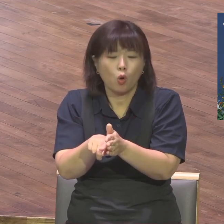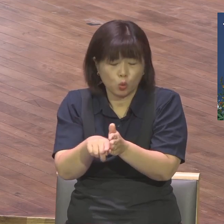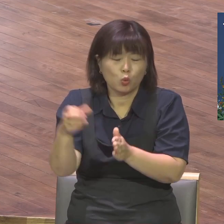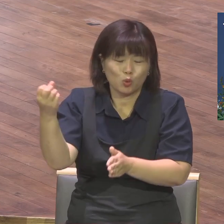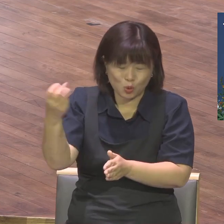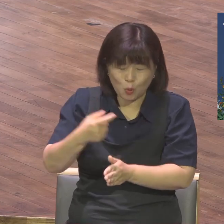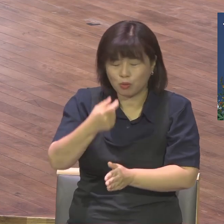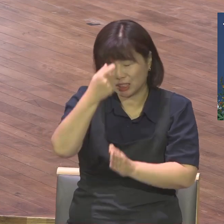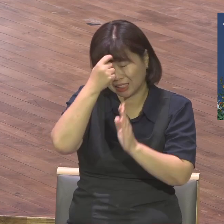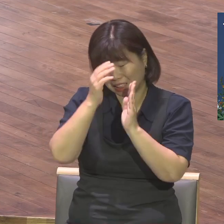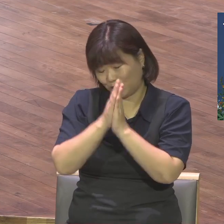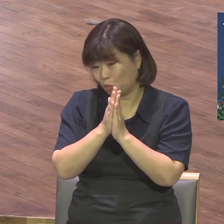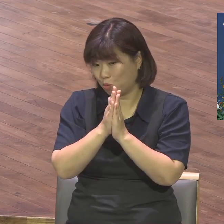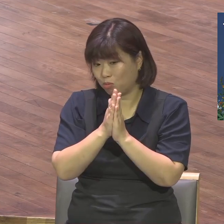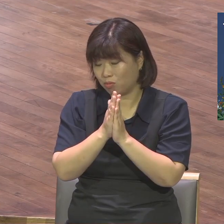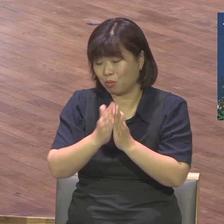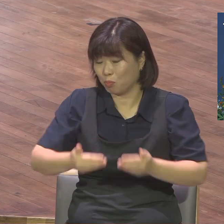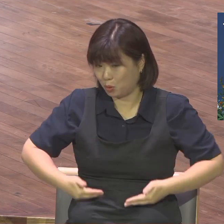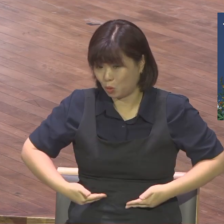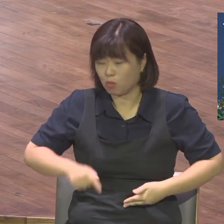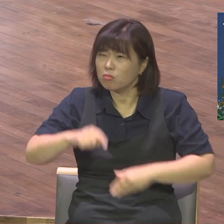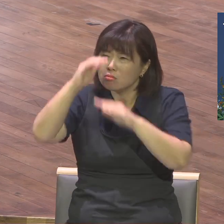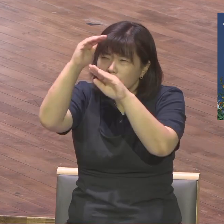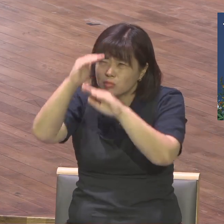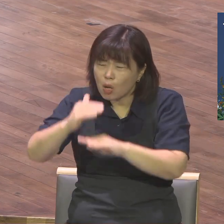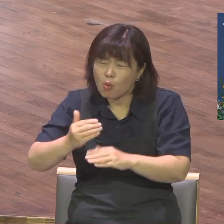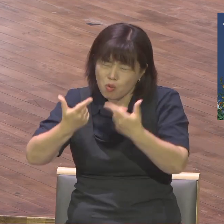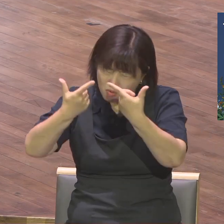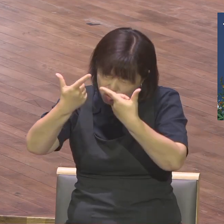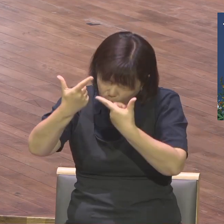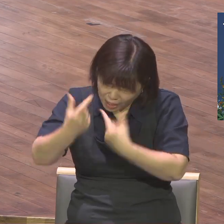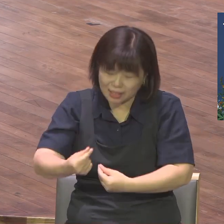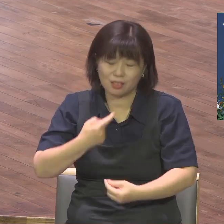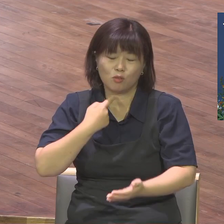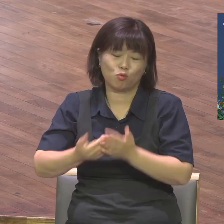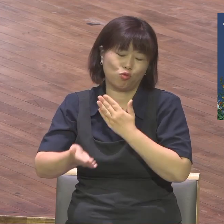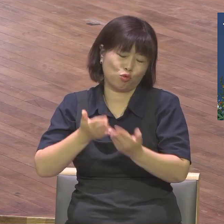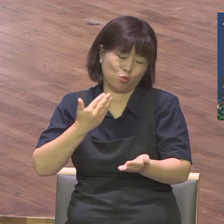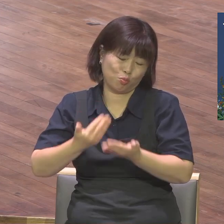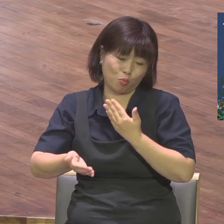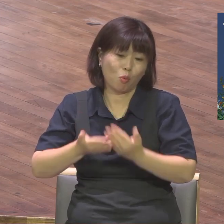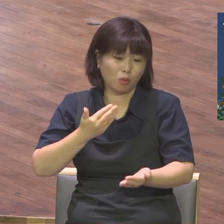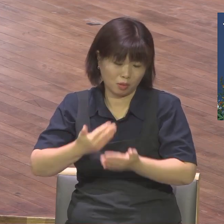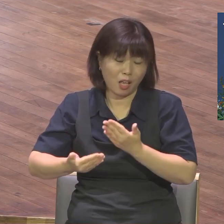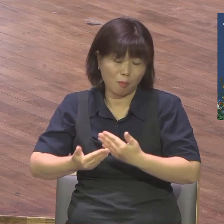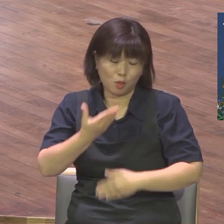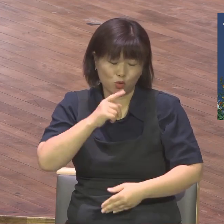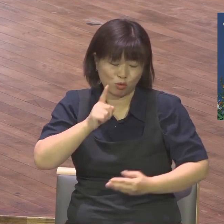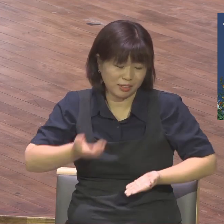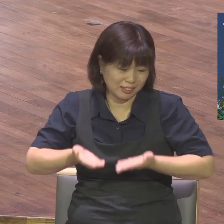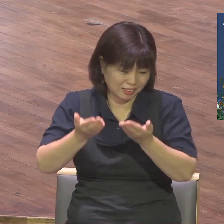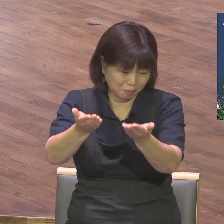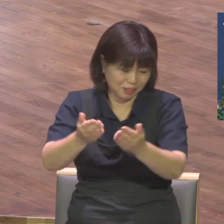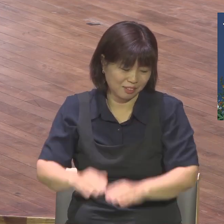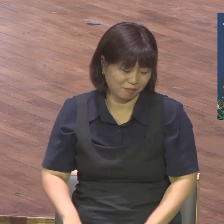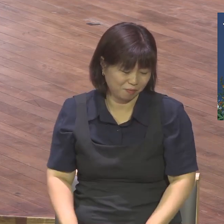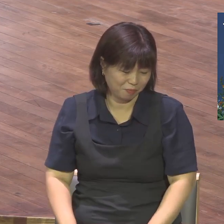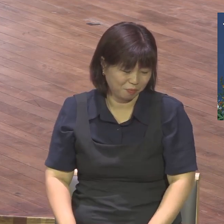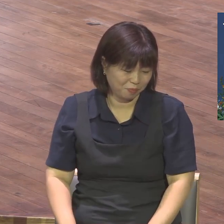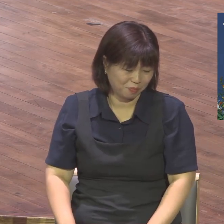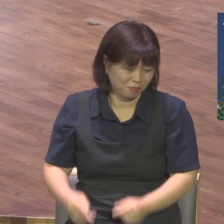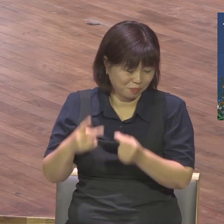축복합니다. 두 번째로 거룩한 시입니다. 이사야가 하나님의 부르심에 즉시 응답하니까 하나님께서 앞으로 되어질